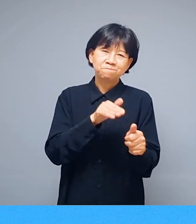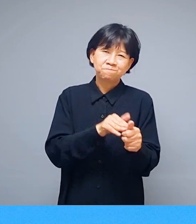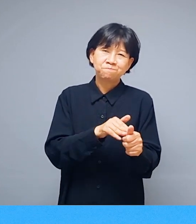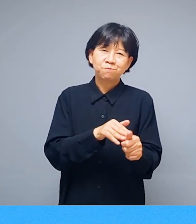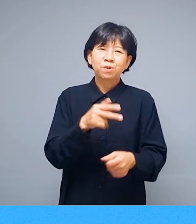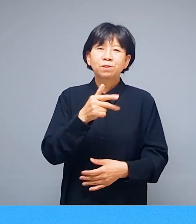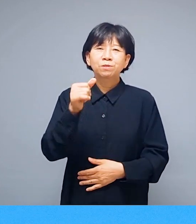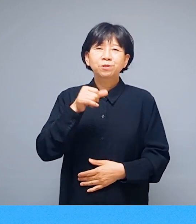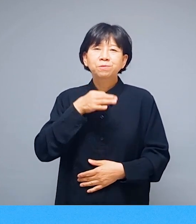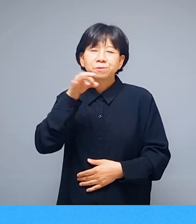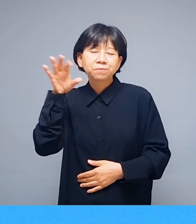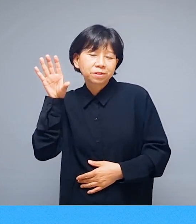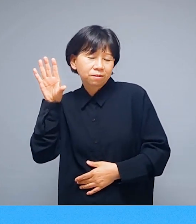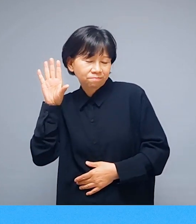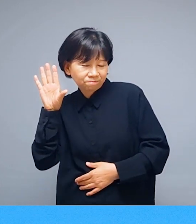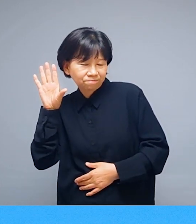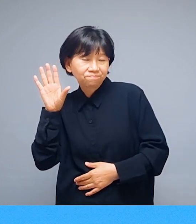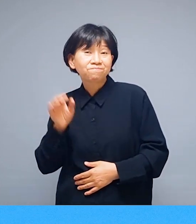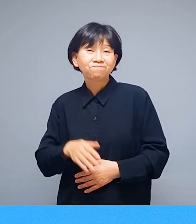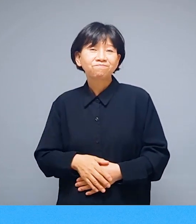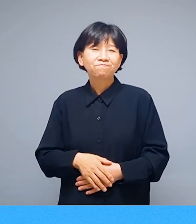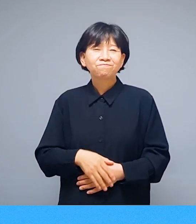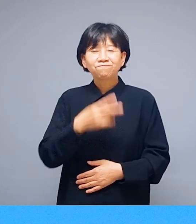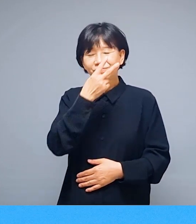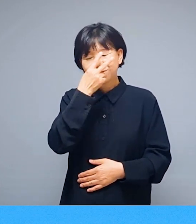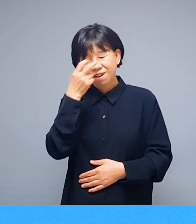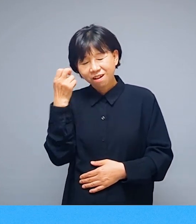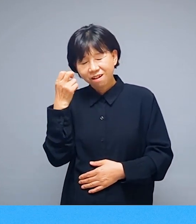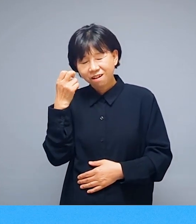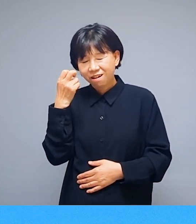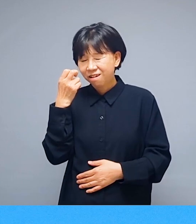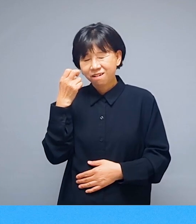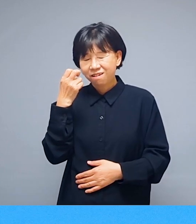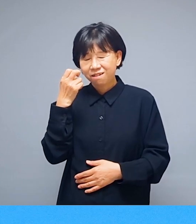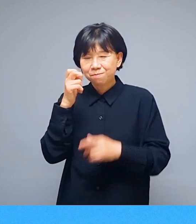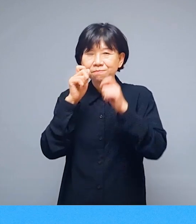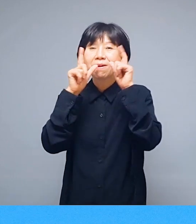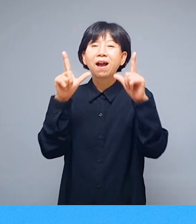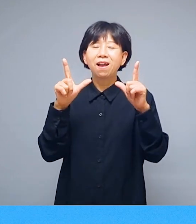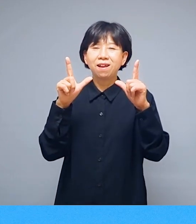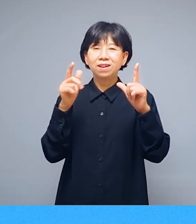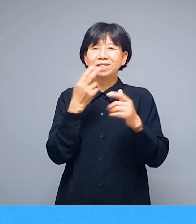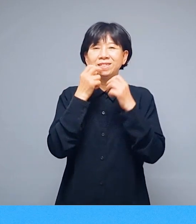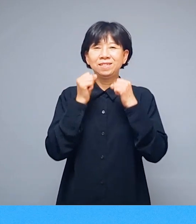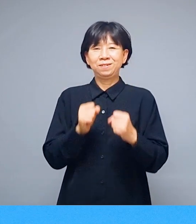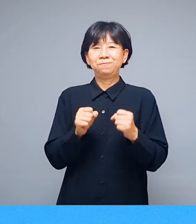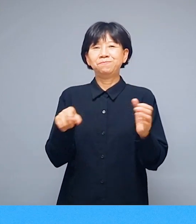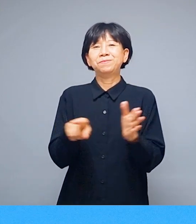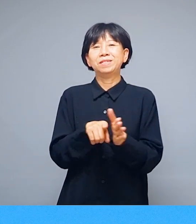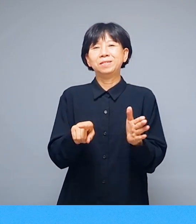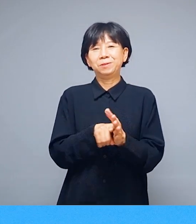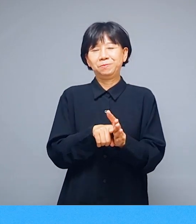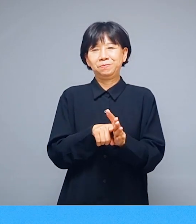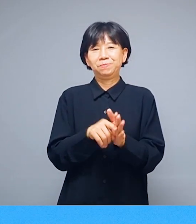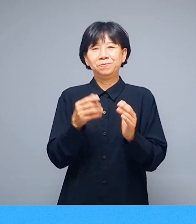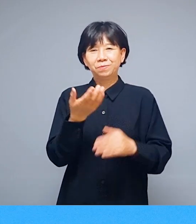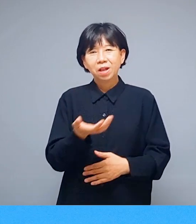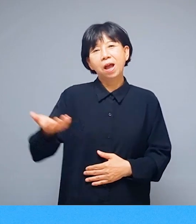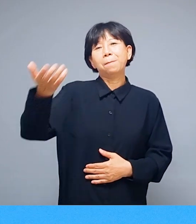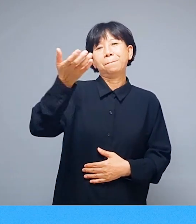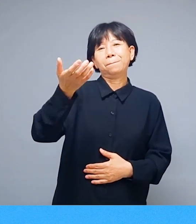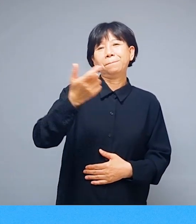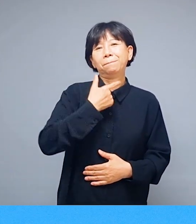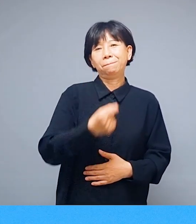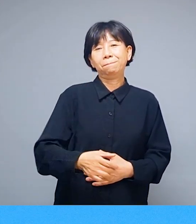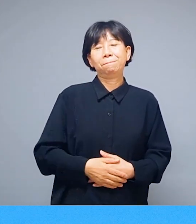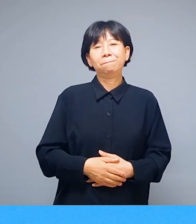음성에 귀 기울입시다. 잠든 이름에서 깨어나 살아있는 믿음으로 다시 걸으실 수 있기를